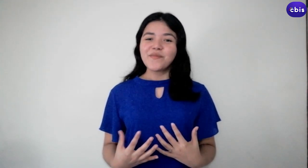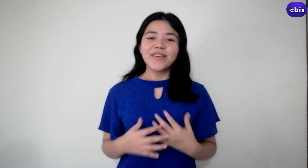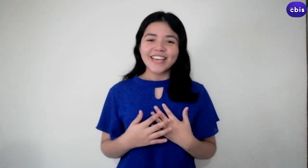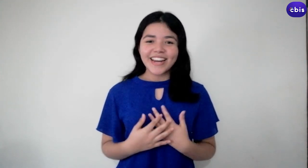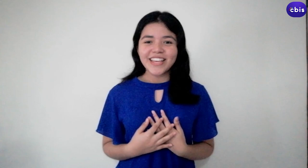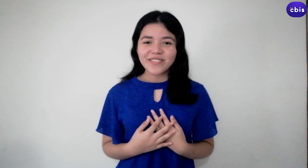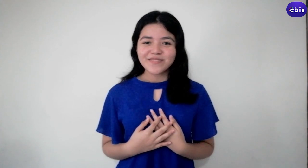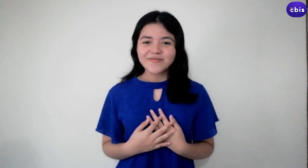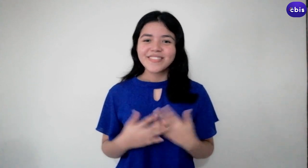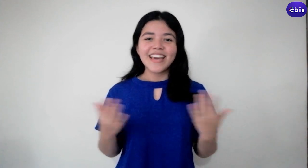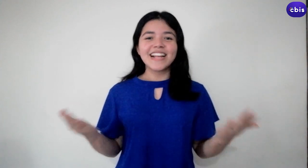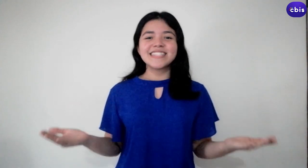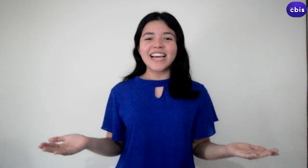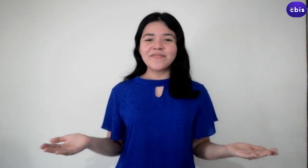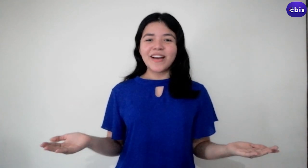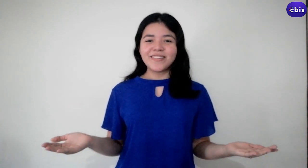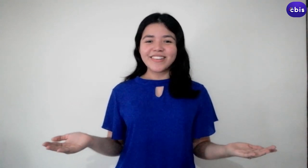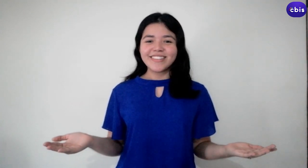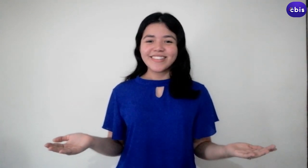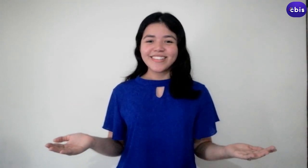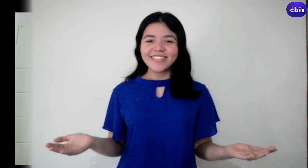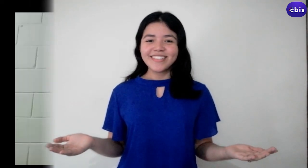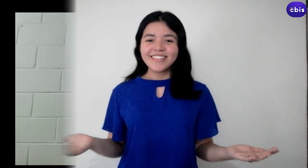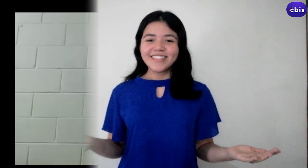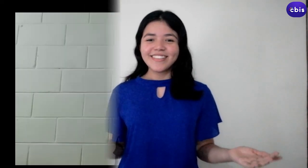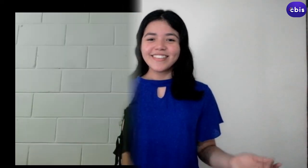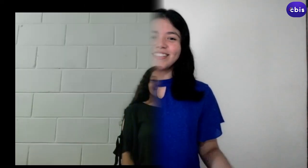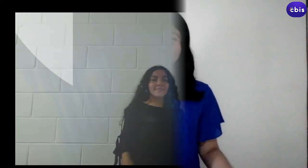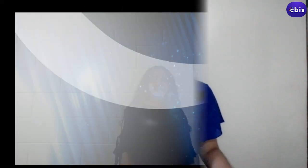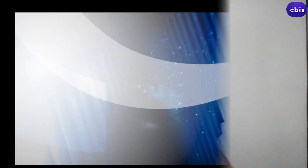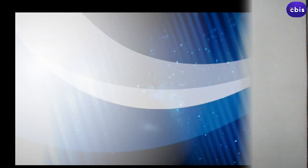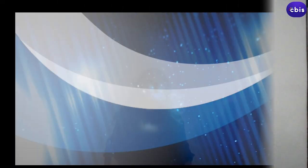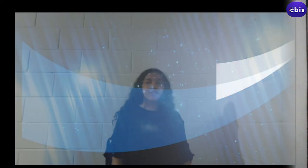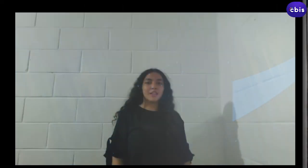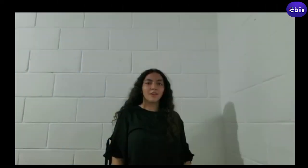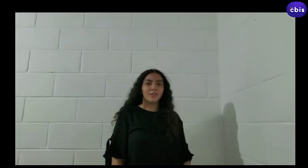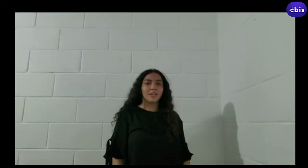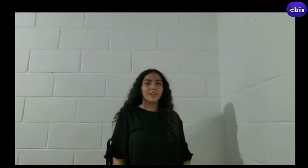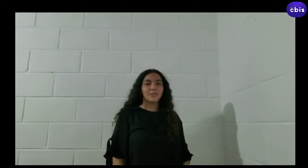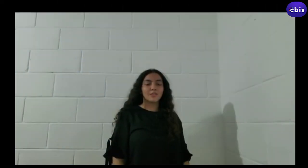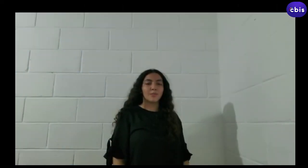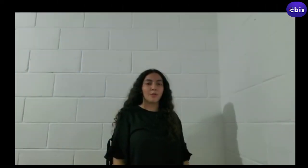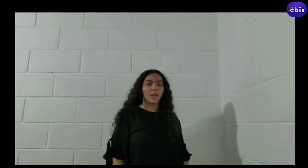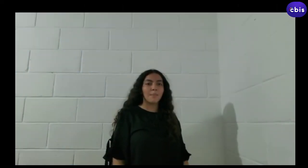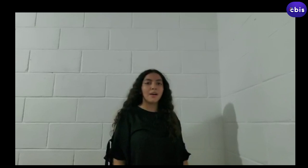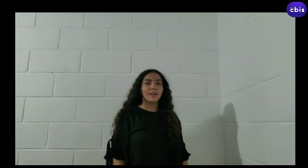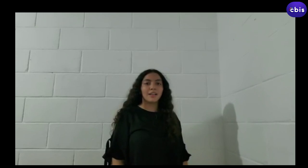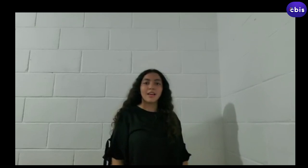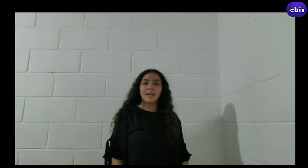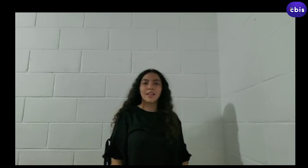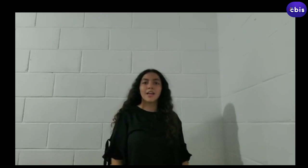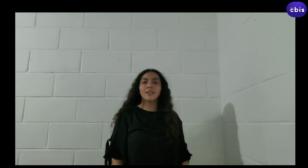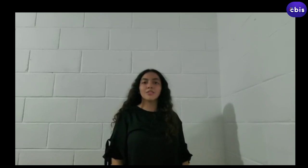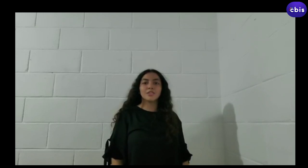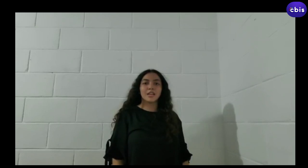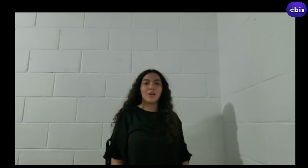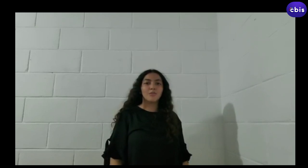mi querido El Salvador. Siguiendo con el orden de nuestro programa, Carla Ayala nos dará una